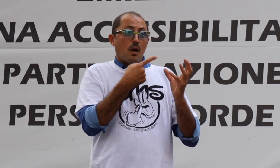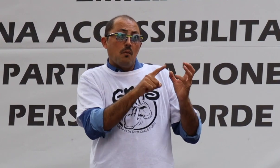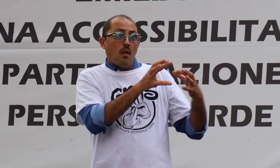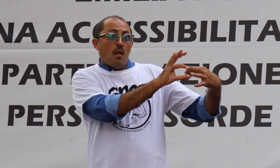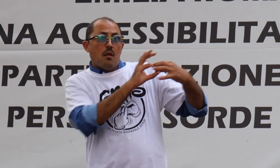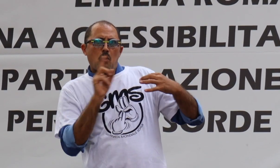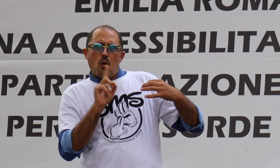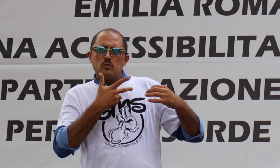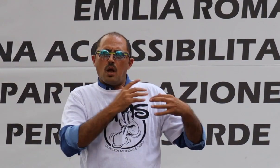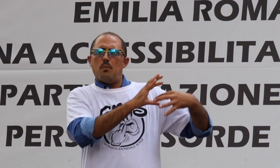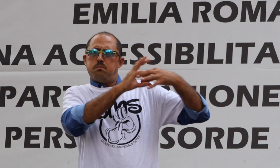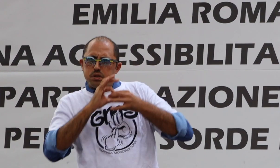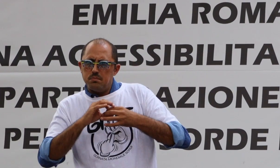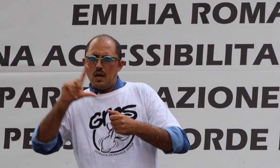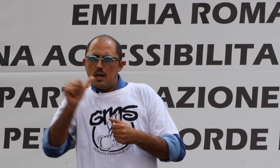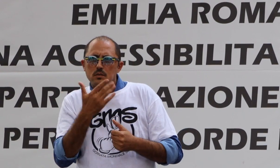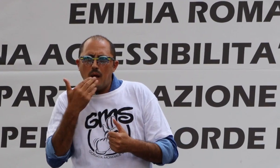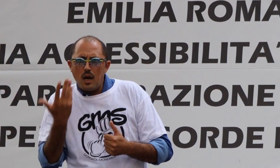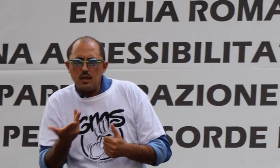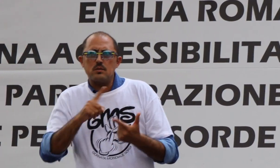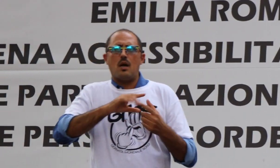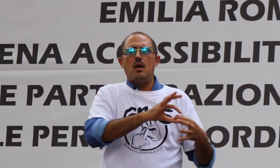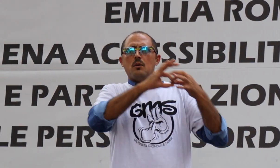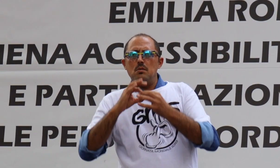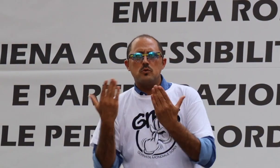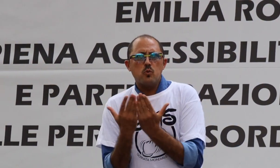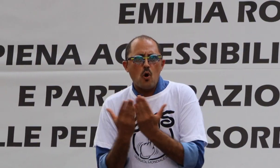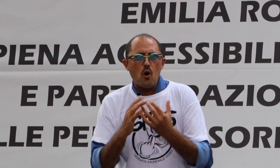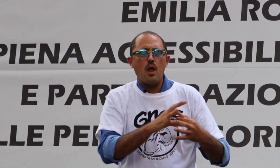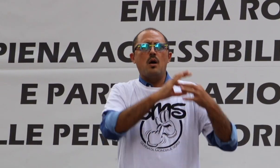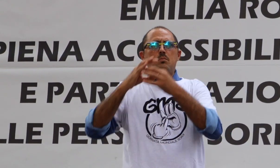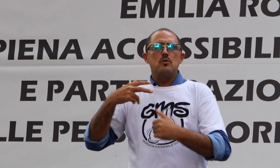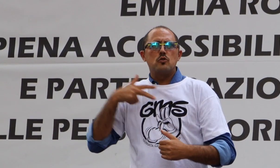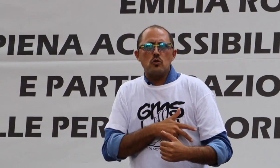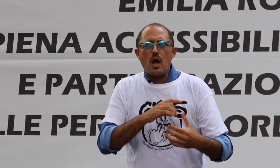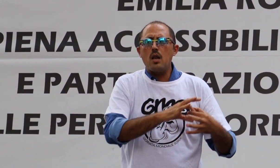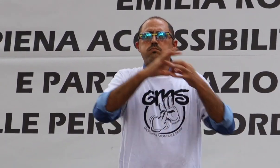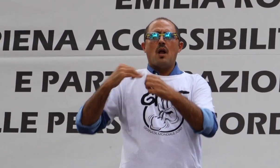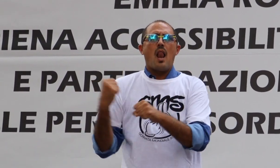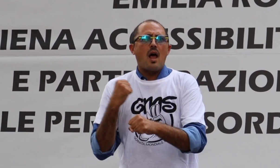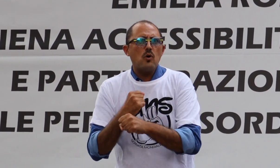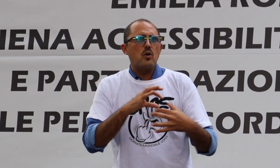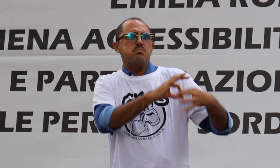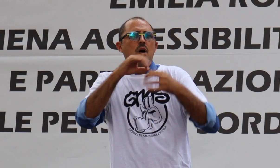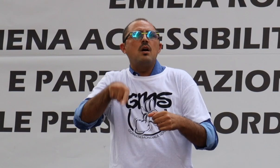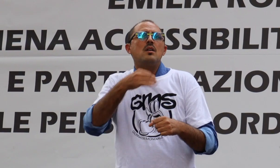confronti delle persone sorde. Quindi dobbiamo spiegare cosa sono le difficoltà, quali sono collegati alla